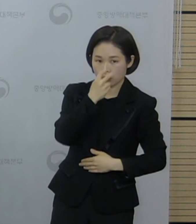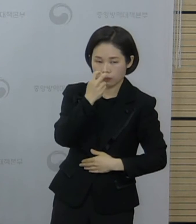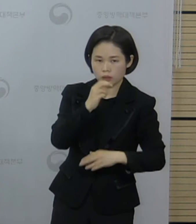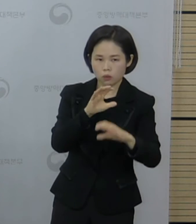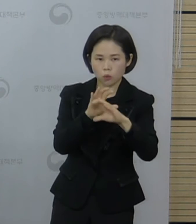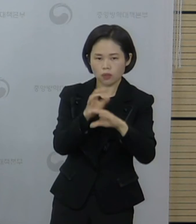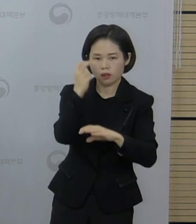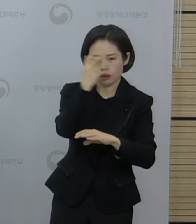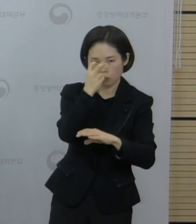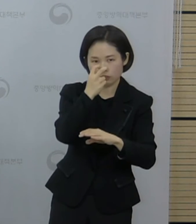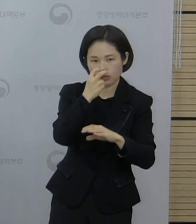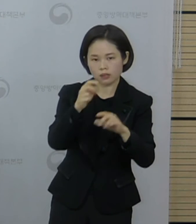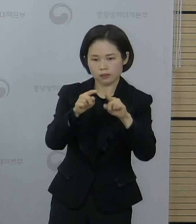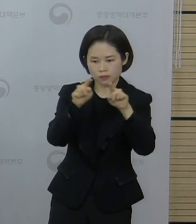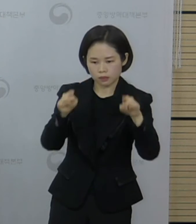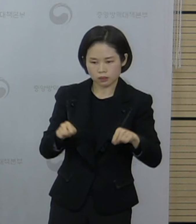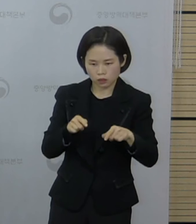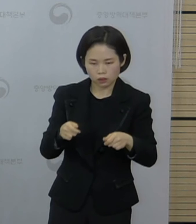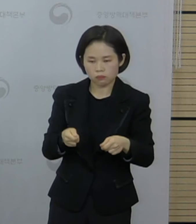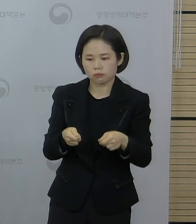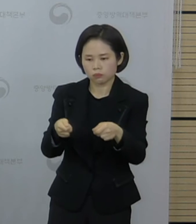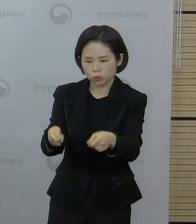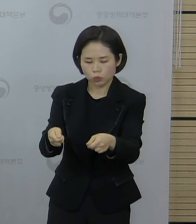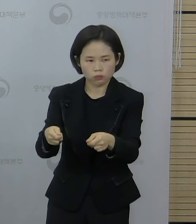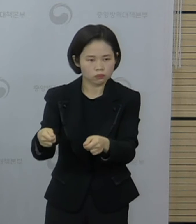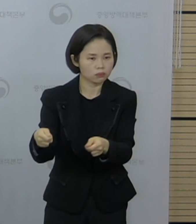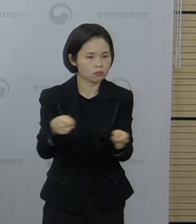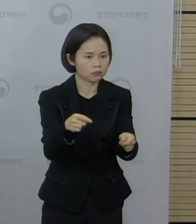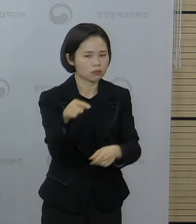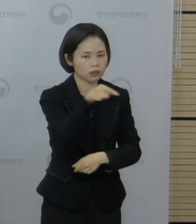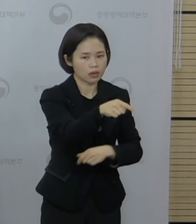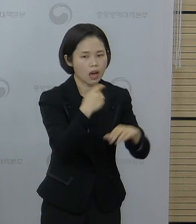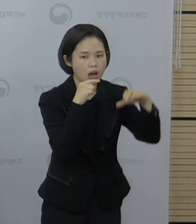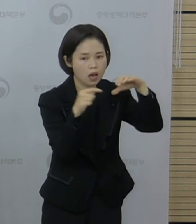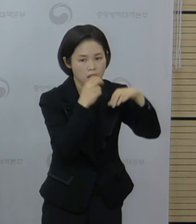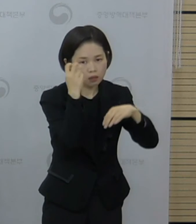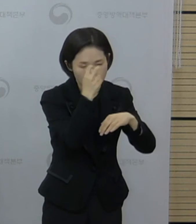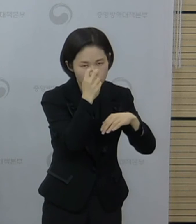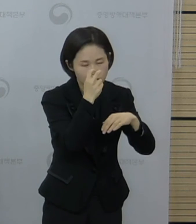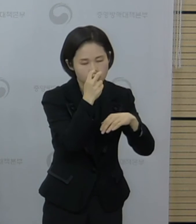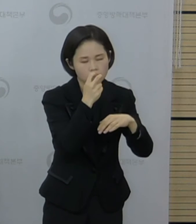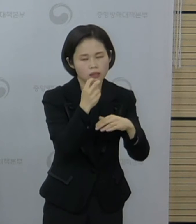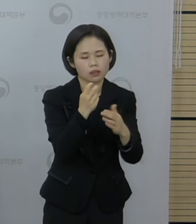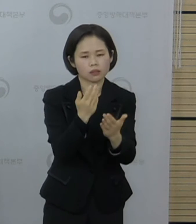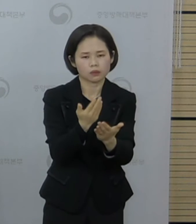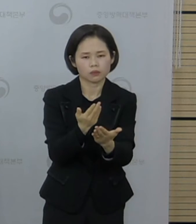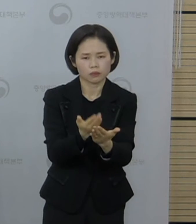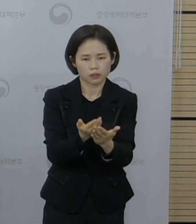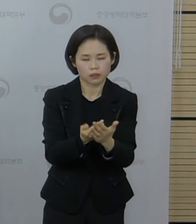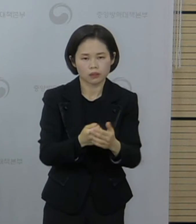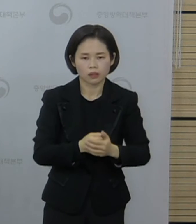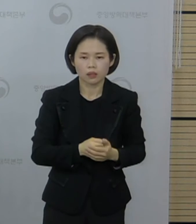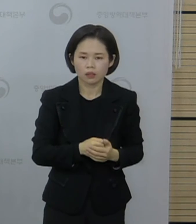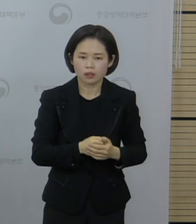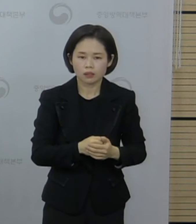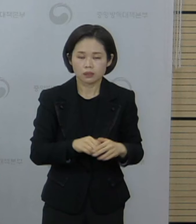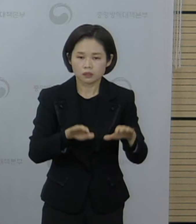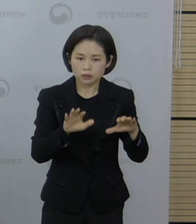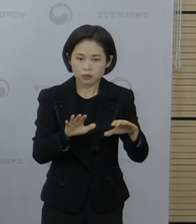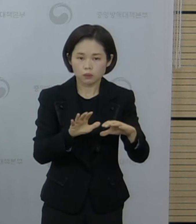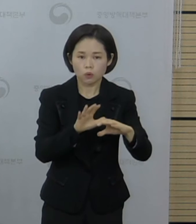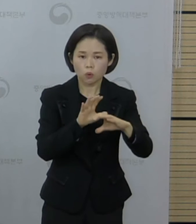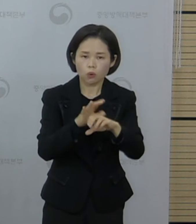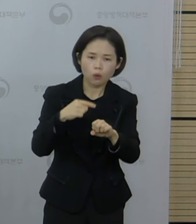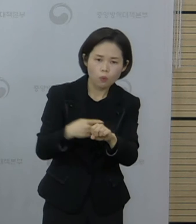발급하여 언제 코로나 1 그 후에 호키 유행이 특별히 다른 가면 병이 없는 관계로 코라